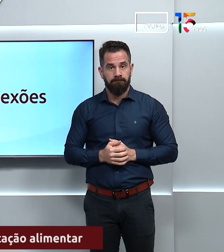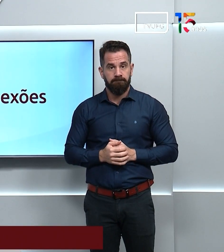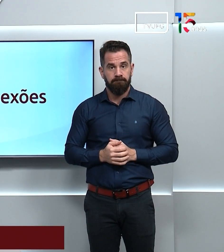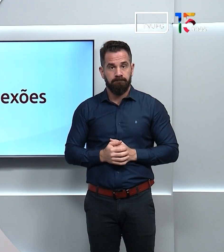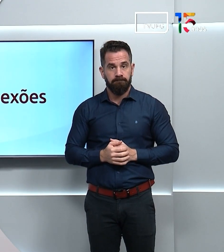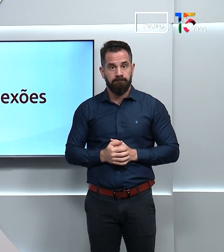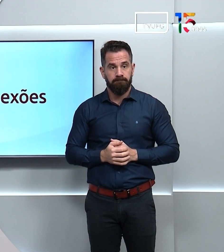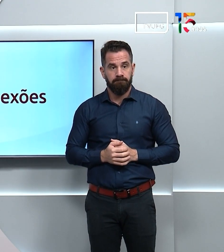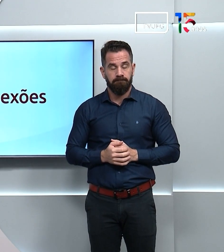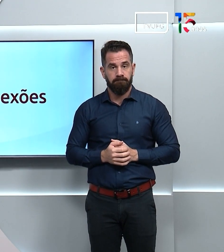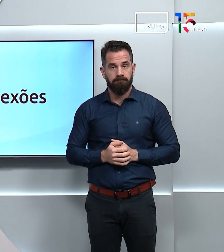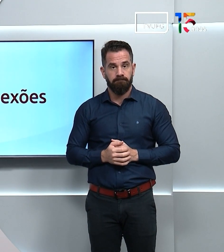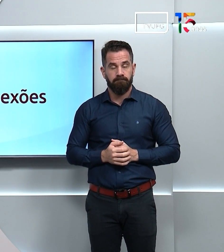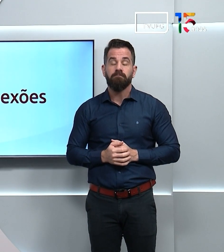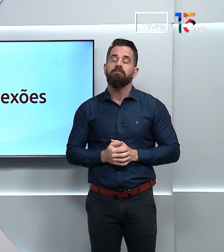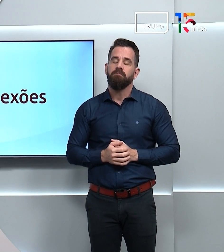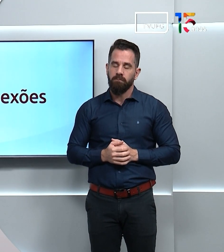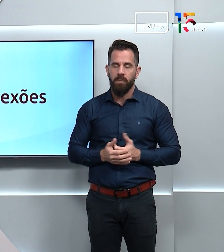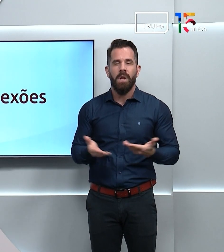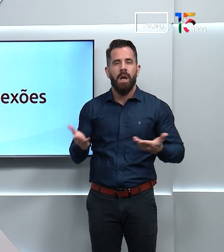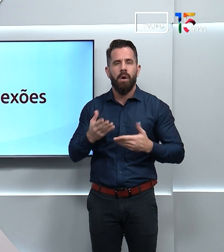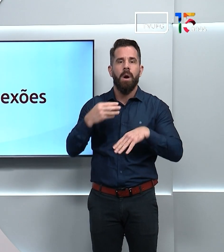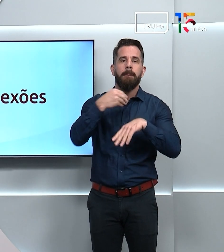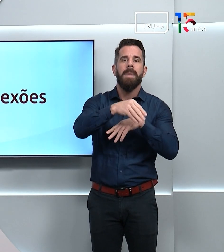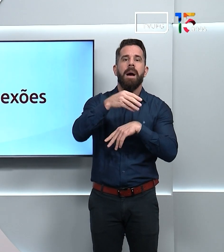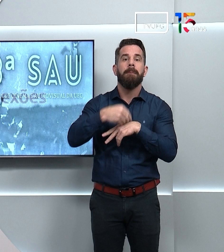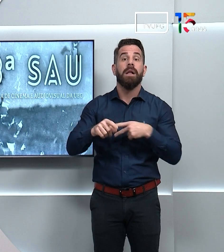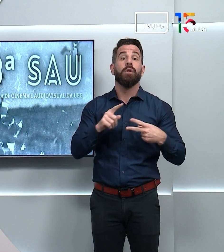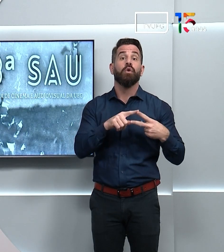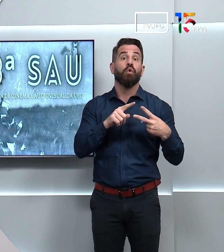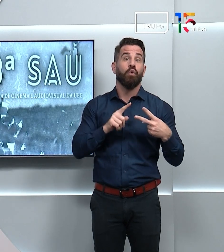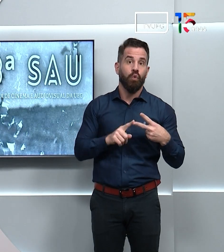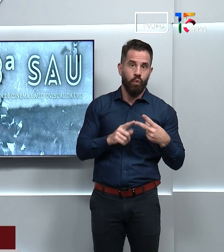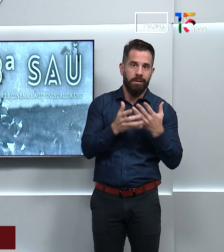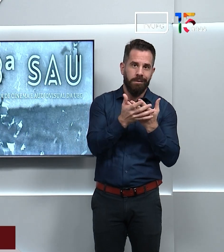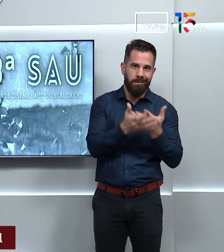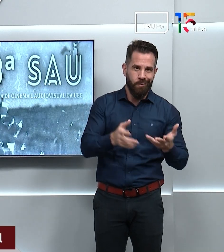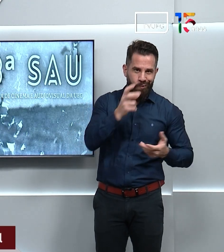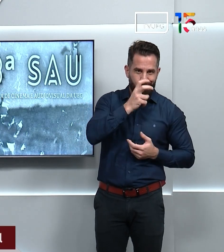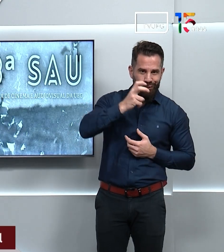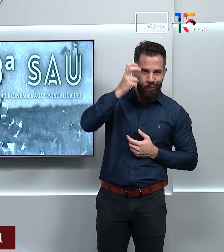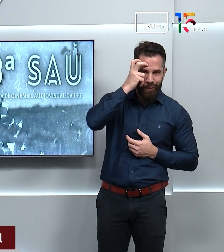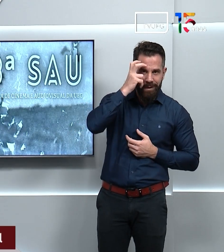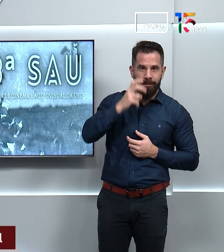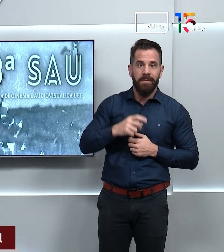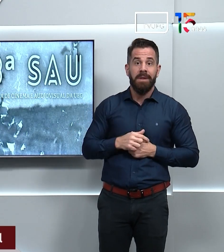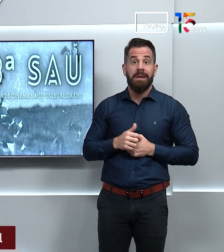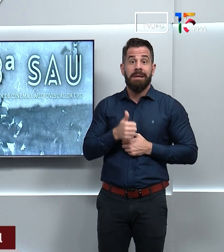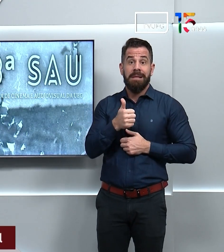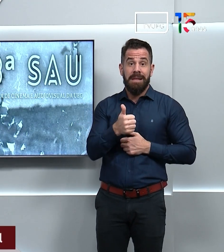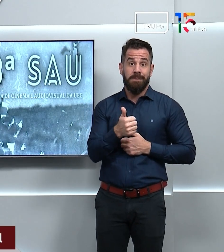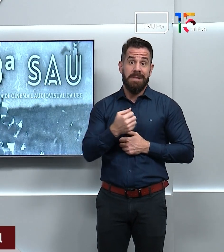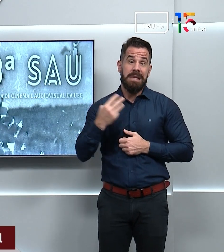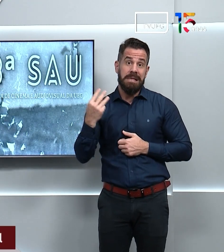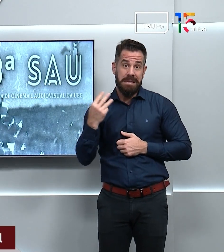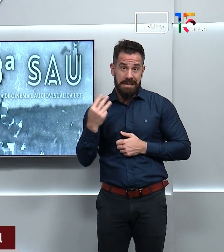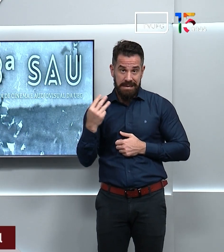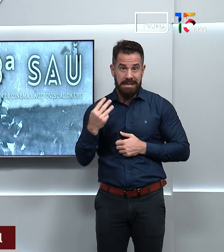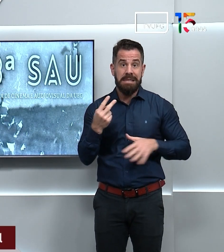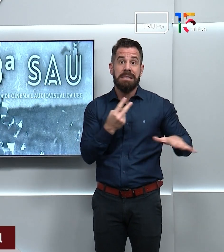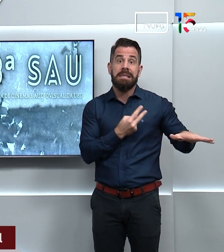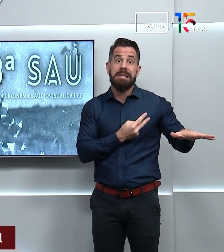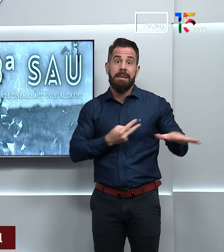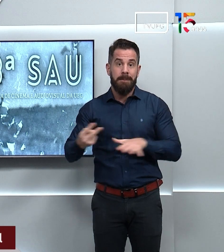E agora a gente tem 2 dicas de eventos culturais para você. A 13ª edição da Semana de Cinema e Audiovisual da UEG, o SAU,